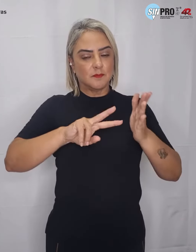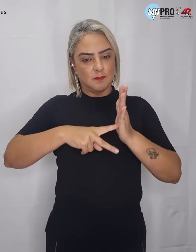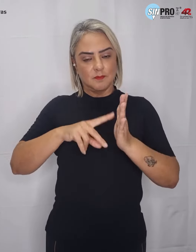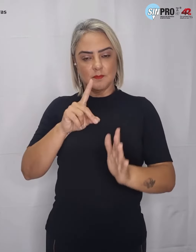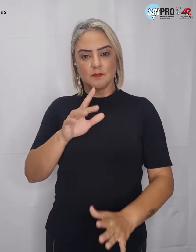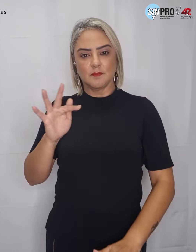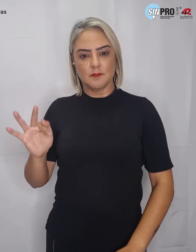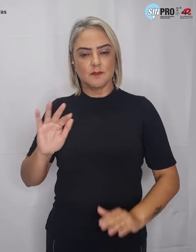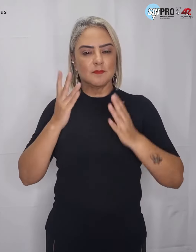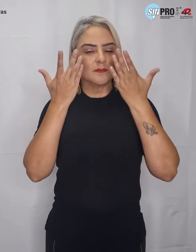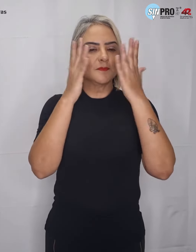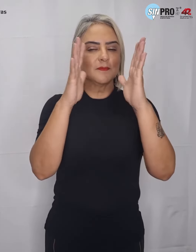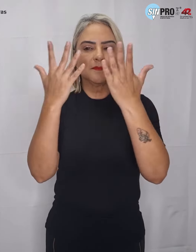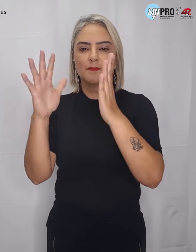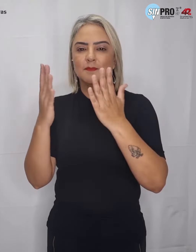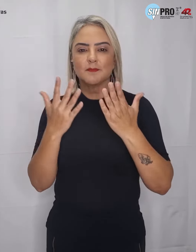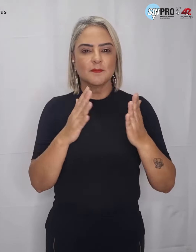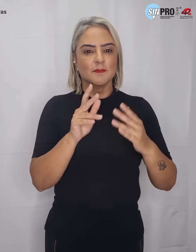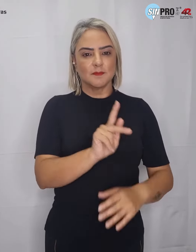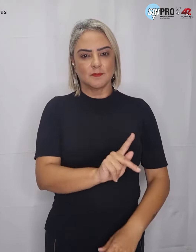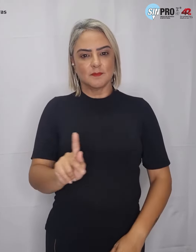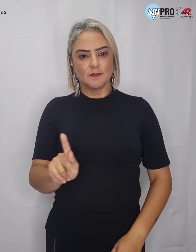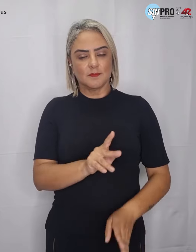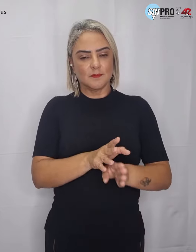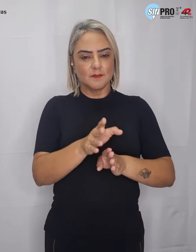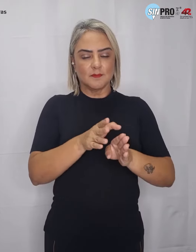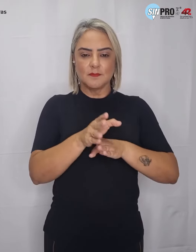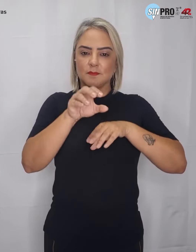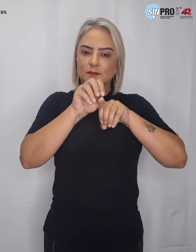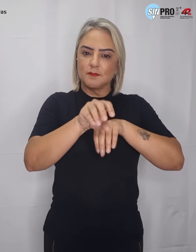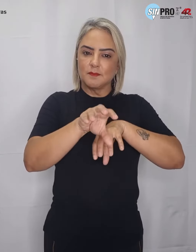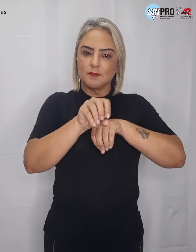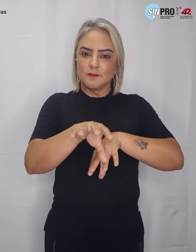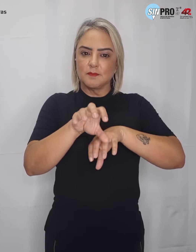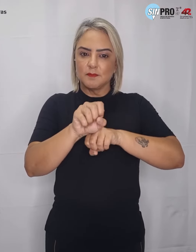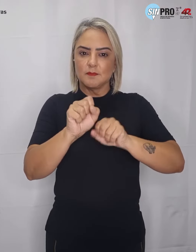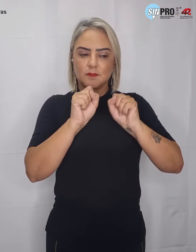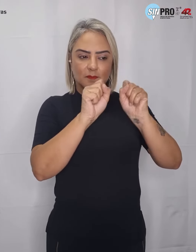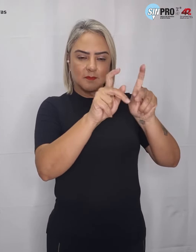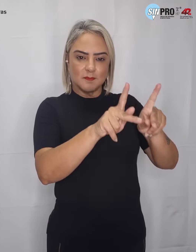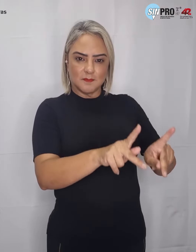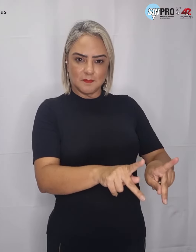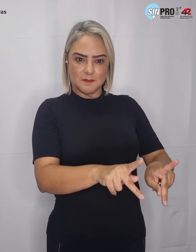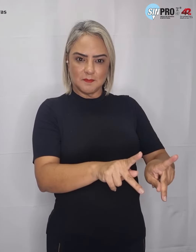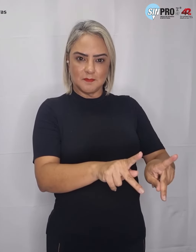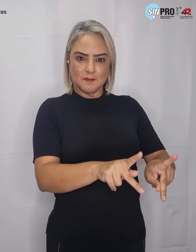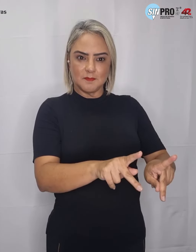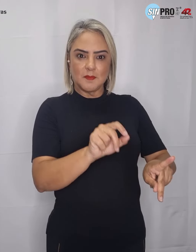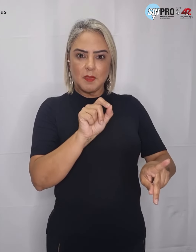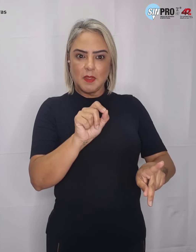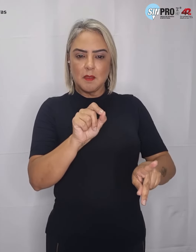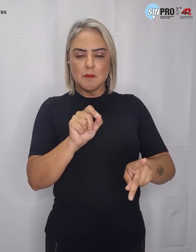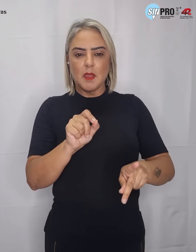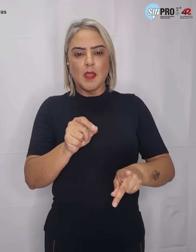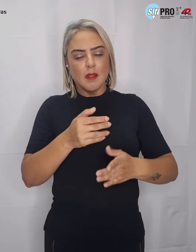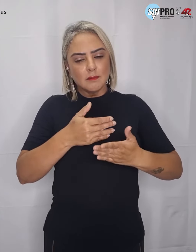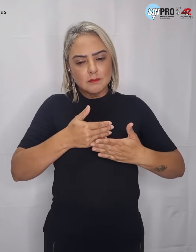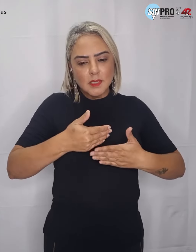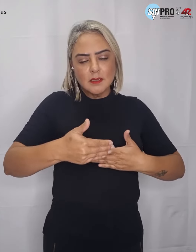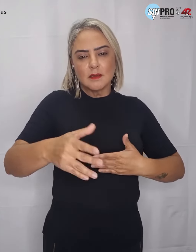SimproDef parabeniza os professores e orientadores educacionais aposentados pela passagem do Dia